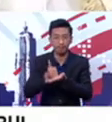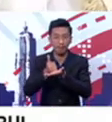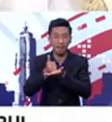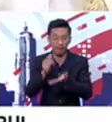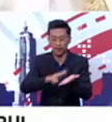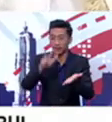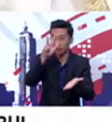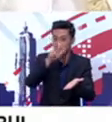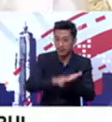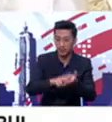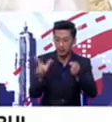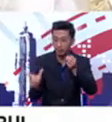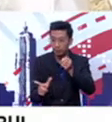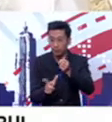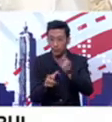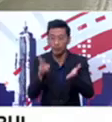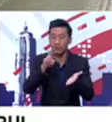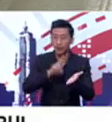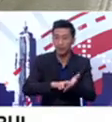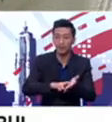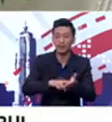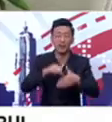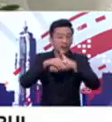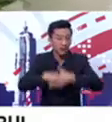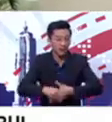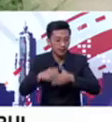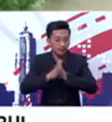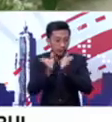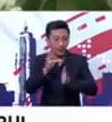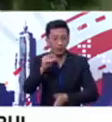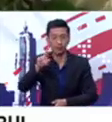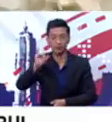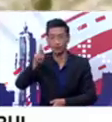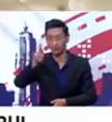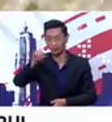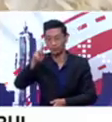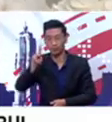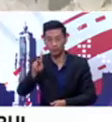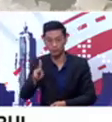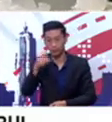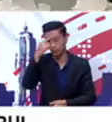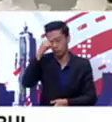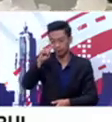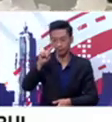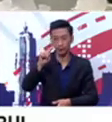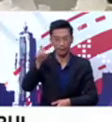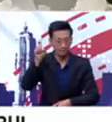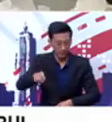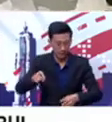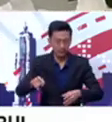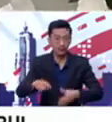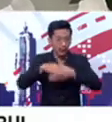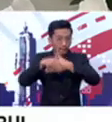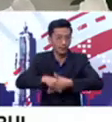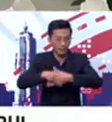rujuk Jabatan Agama Islam daerah Raub, Muhammad Razun Muhammad Nurdin. Bagi memastikan sesi ijab dan kabul